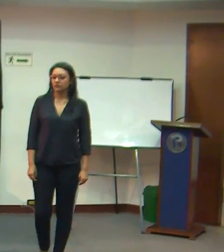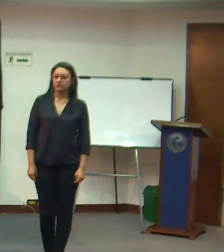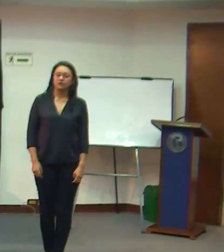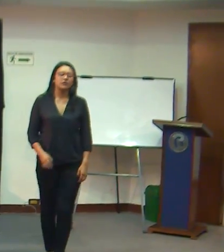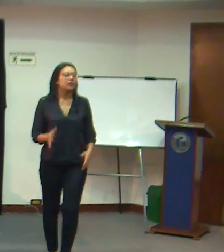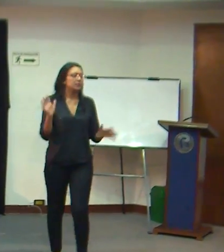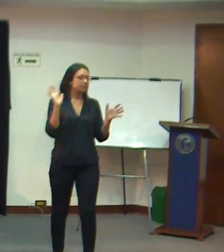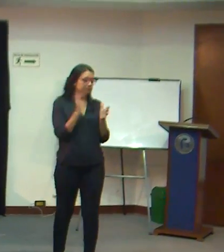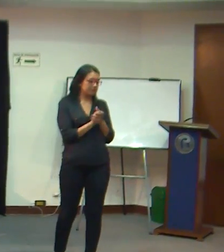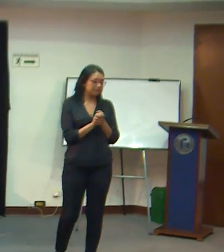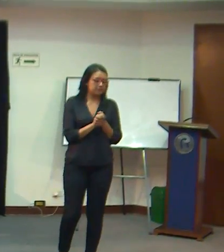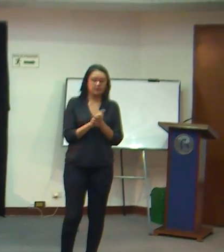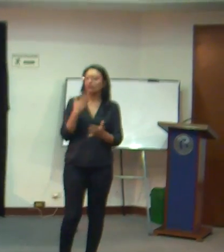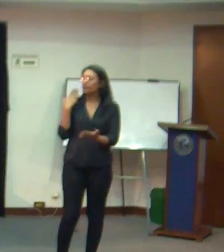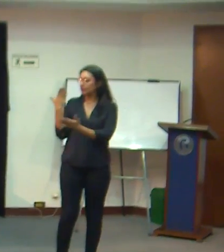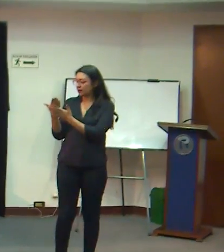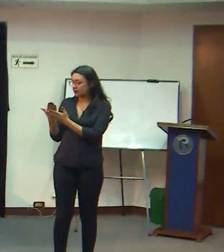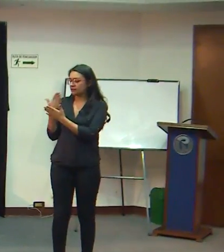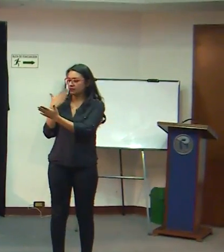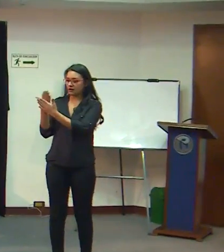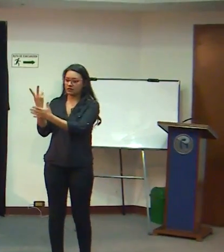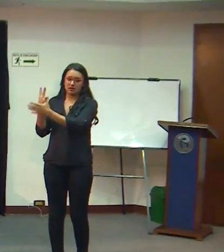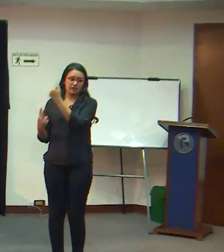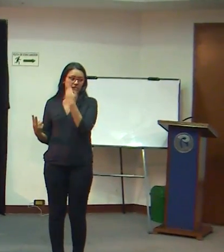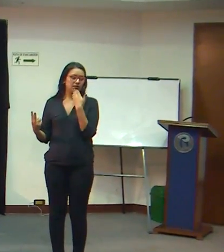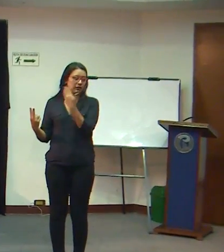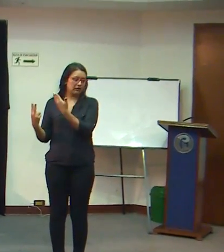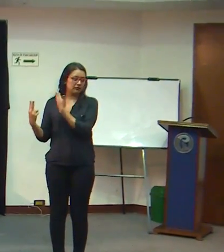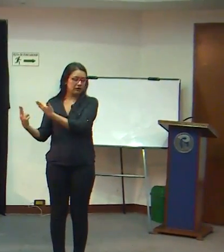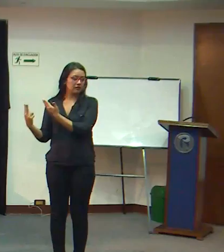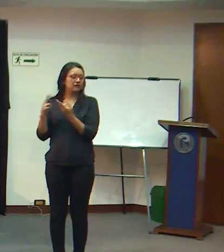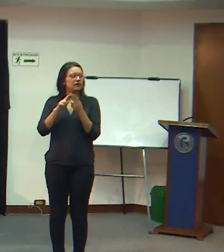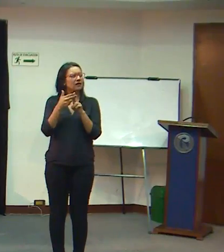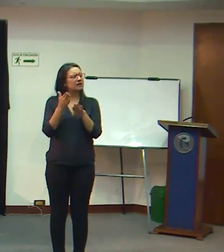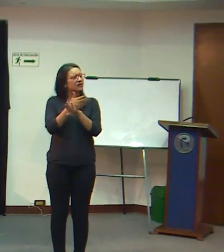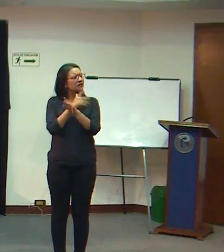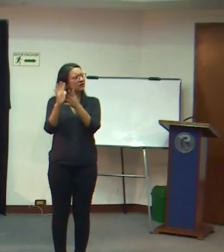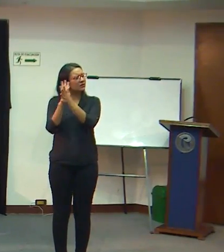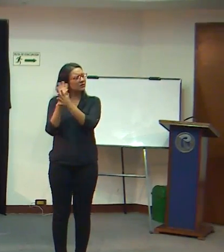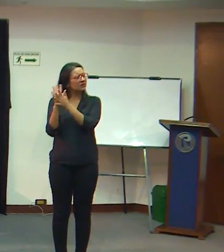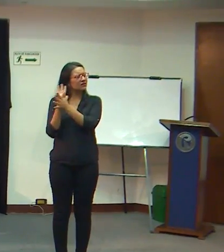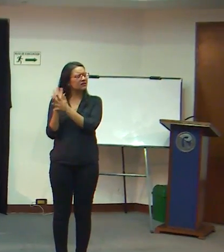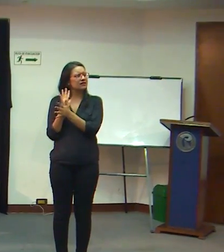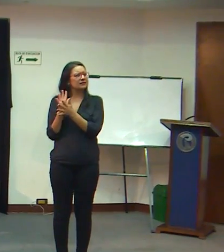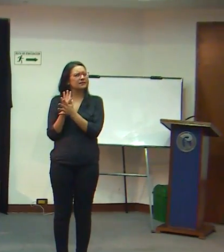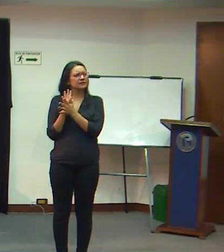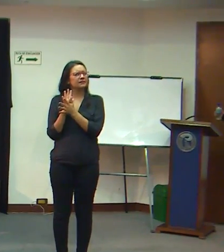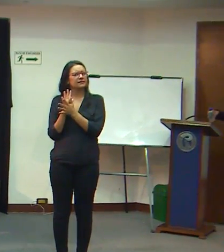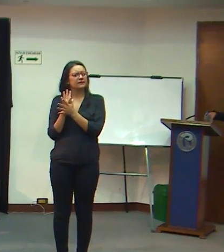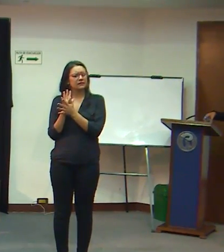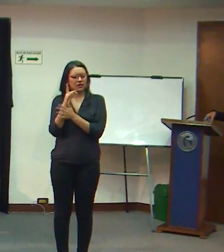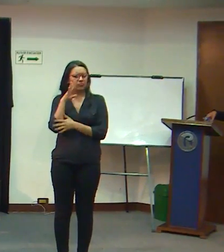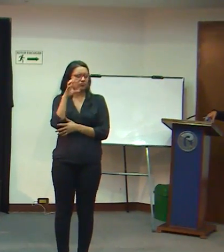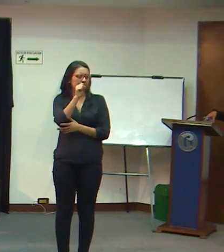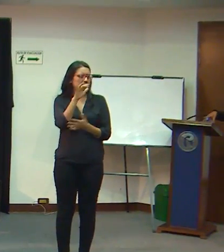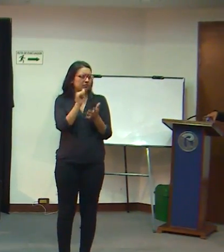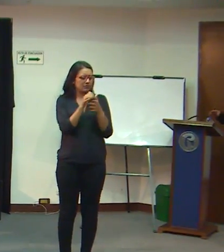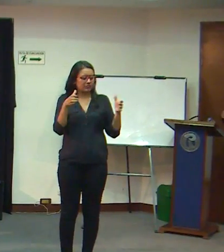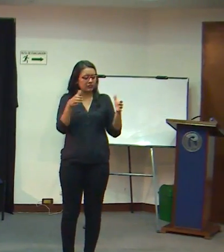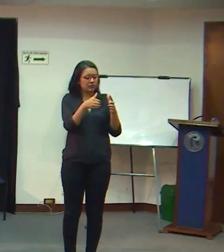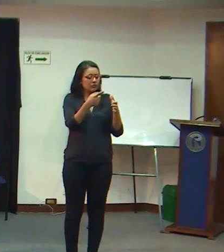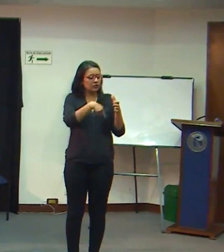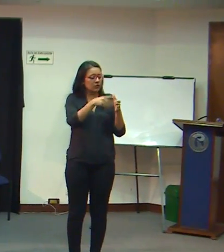Bueno, gracias a los dos. Referente a lo que decían, vemos que el movimiento